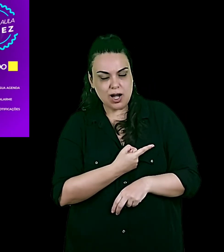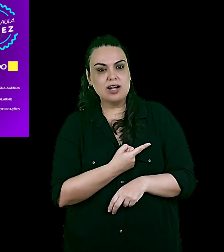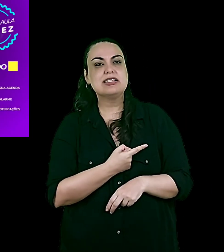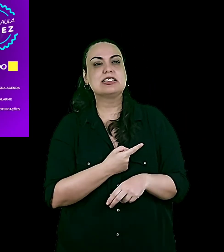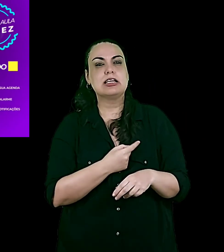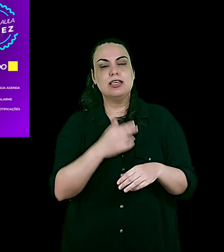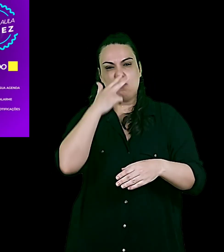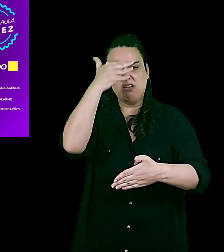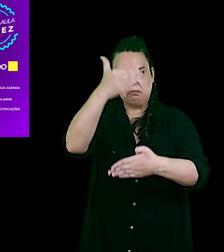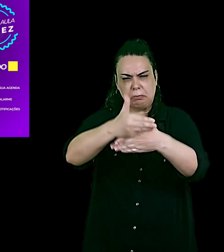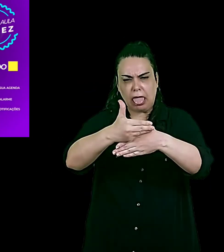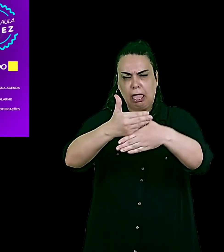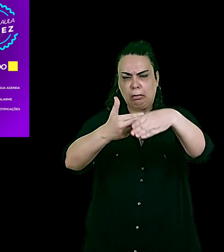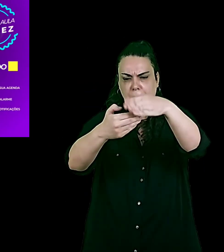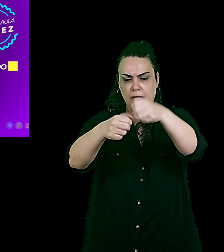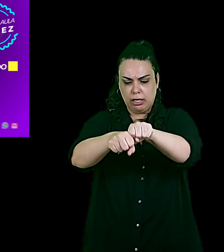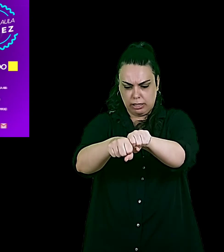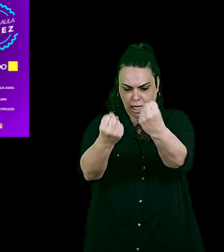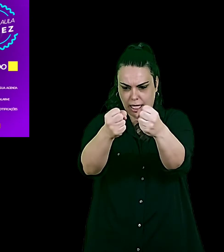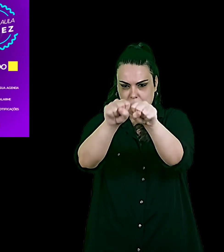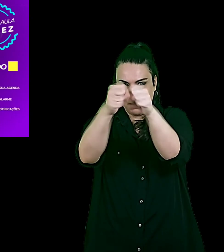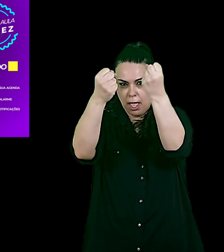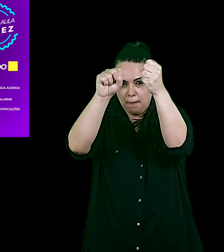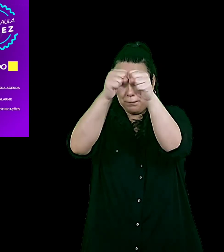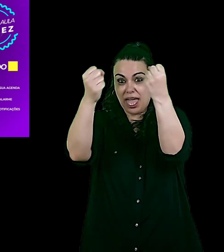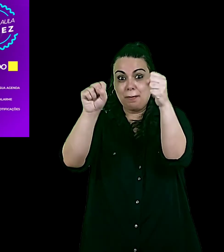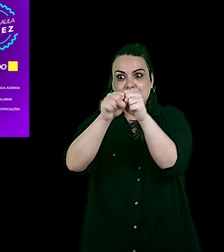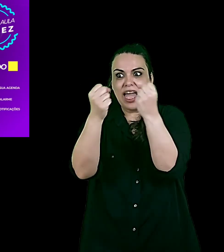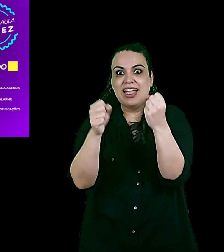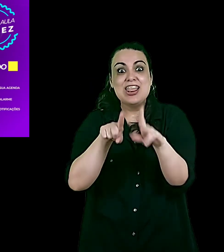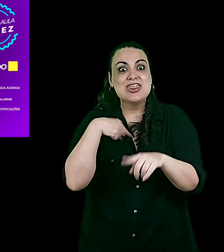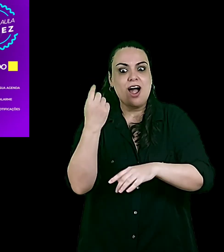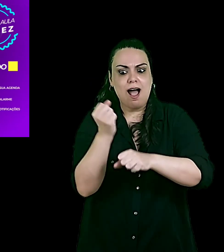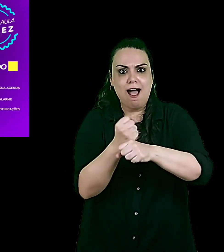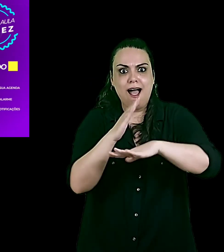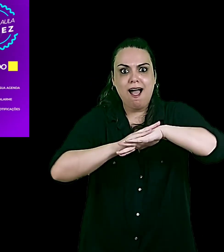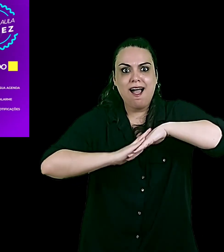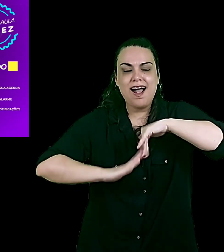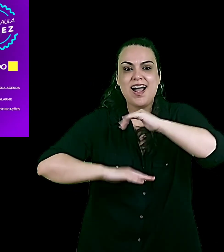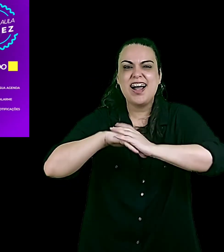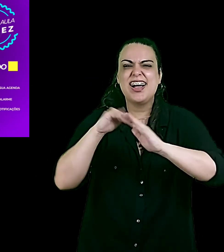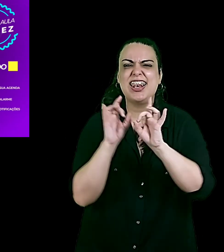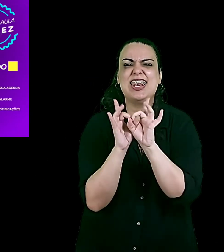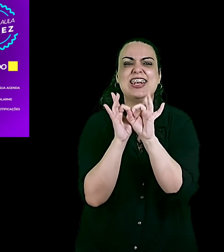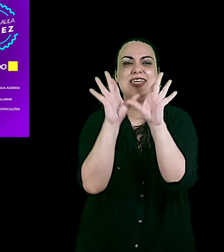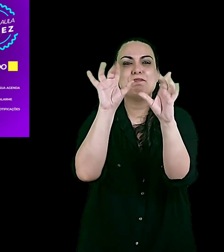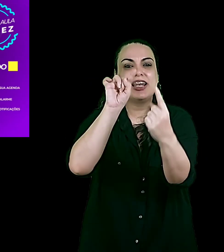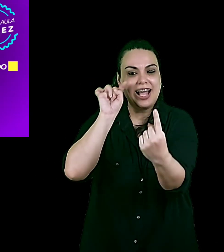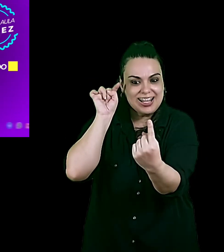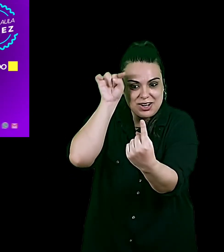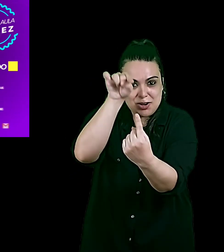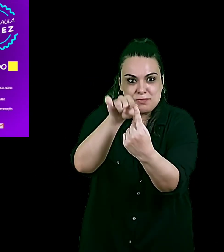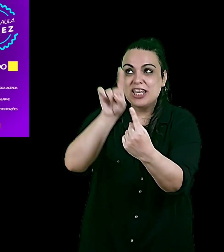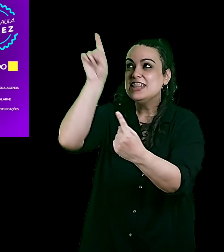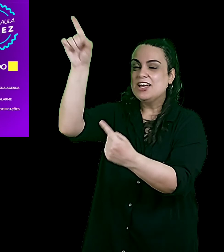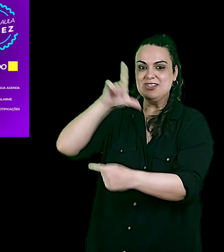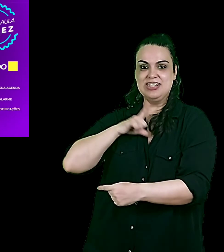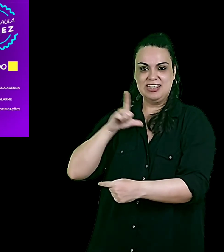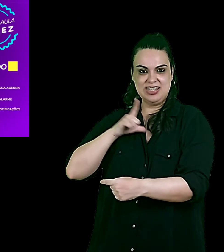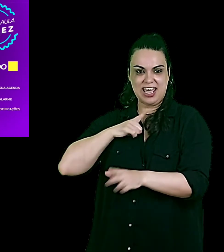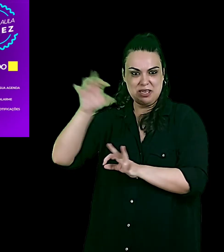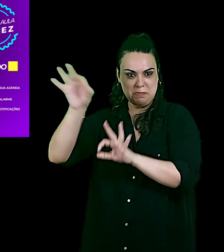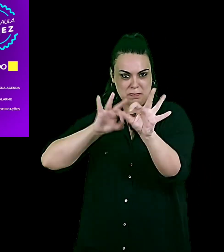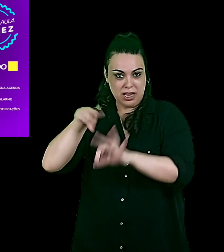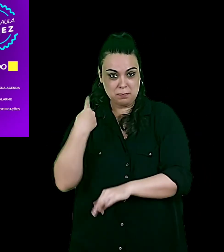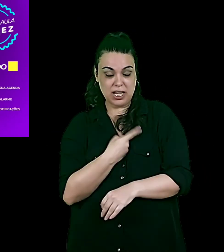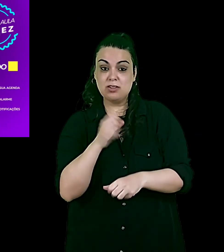vai derrubando um muro, né, e construindo algo, a gente vai tendo liberdade para chegar mais perto do alvo e daquilo que Deus tem